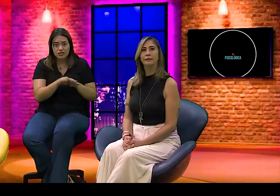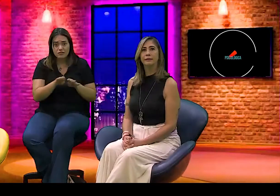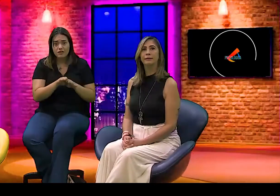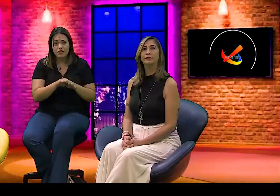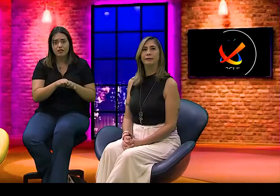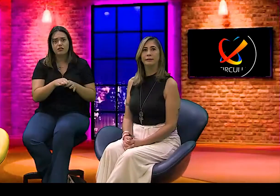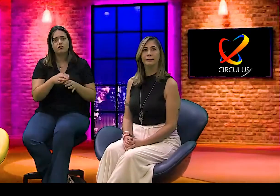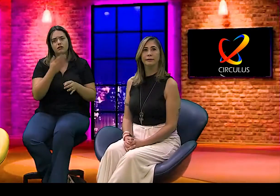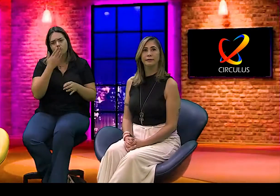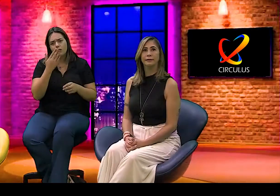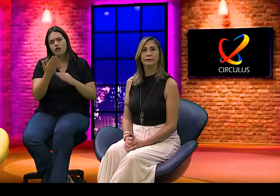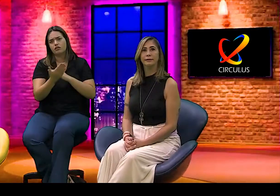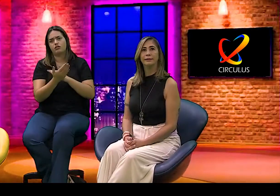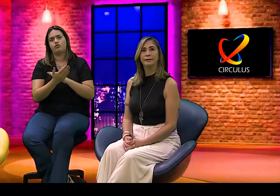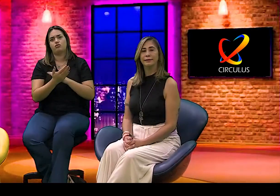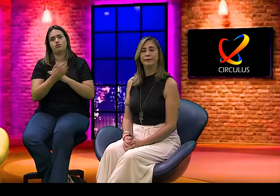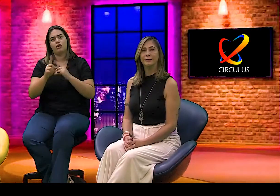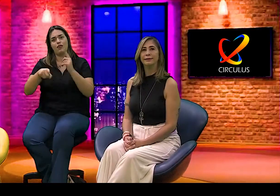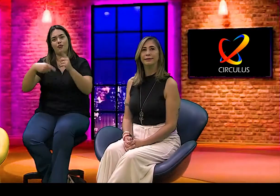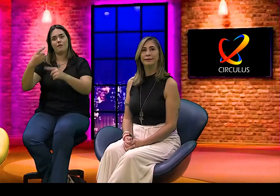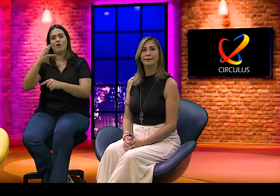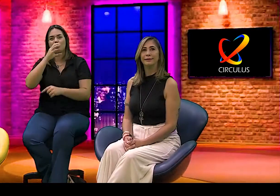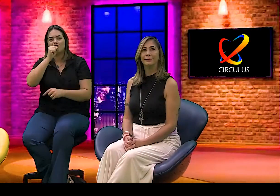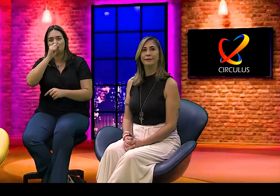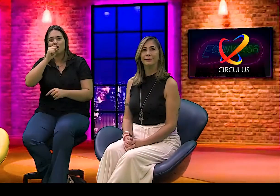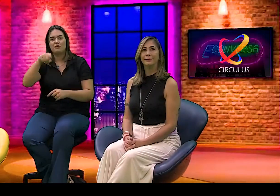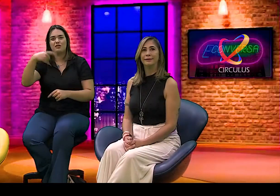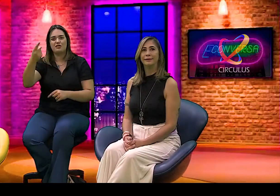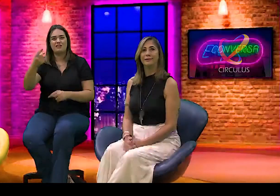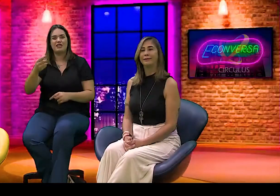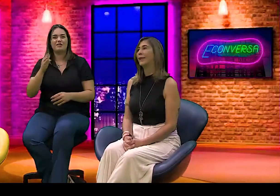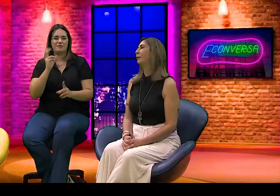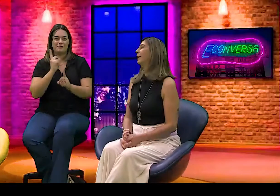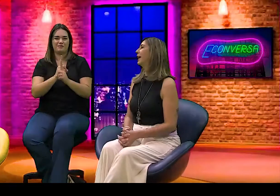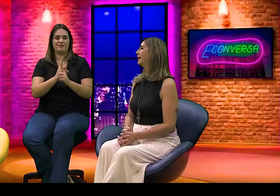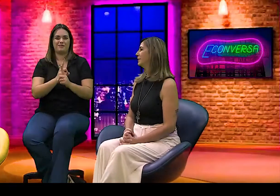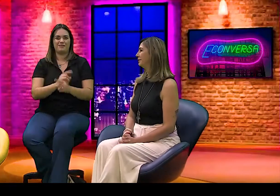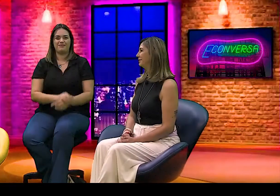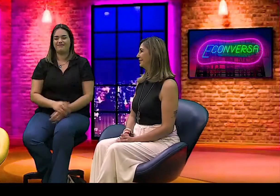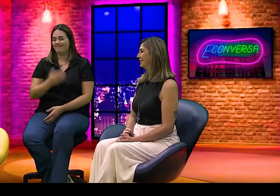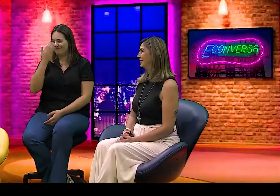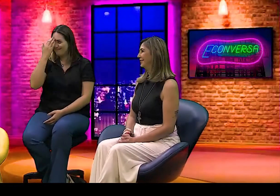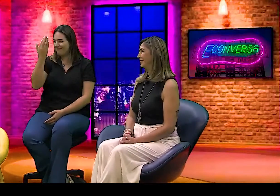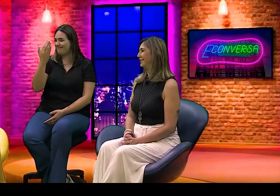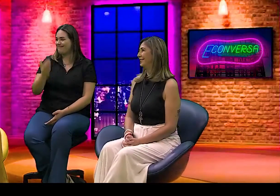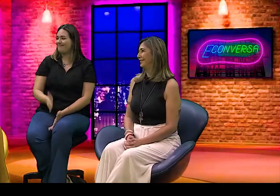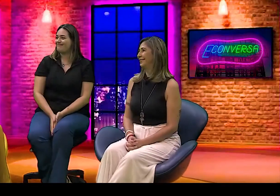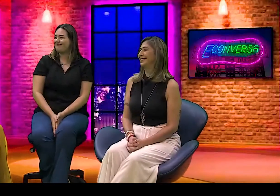buscar ajuda. E nos vemos no próximo sábado no Conversa. Obrigada.